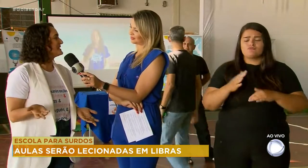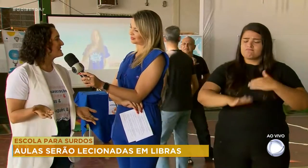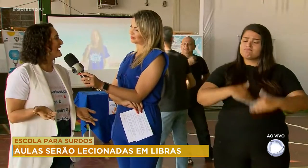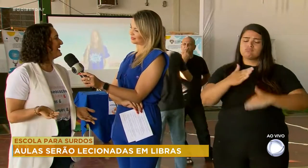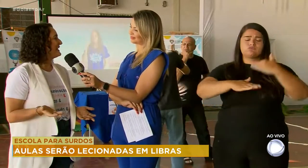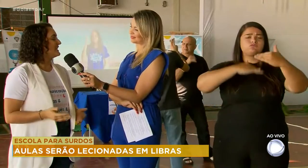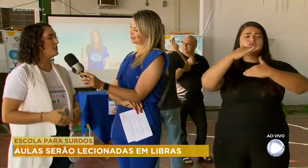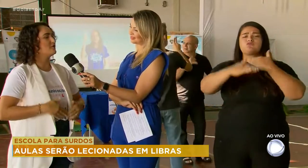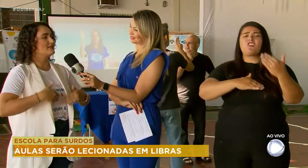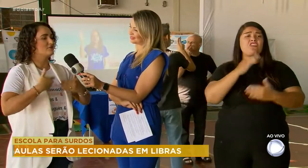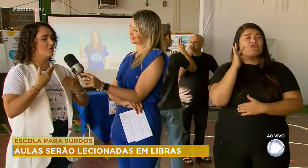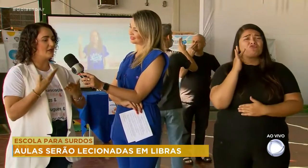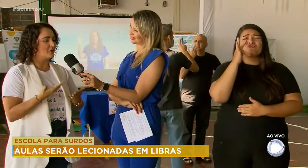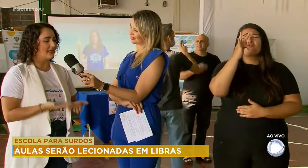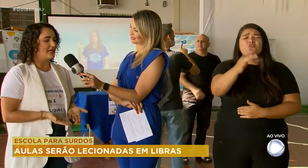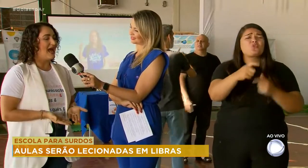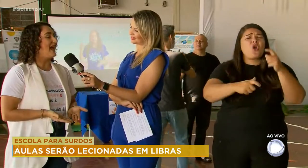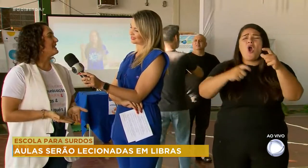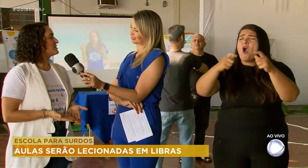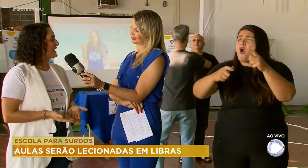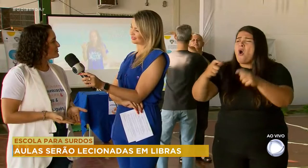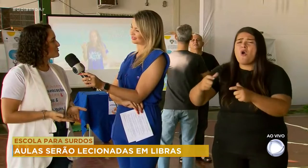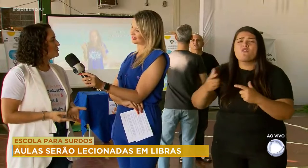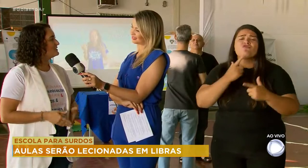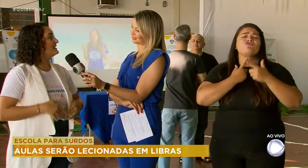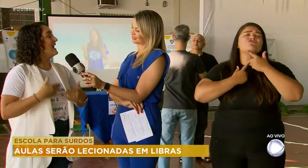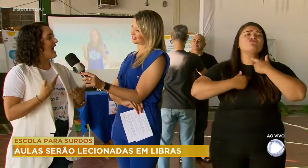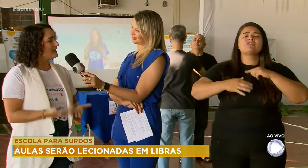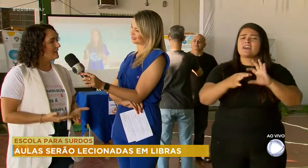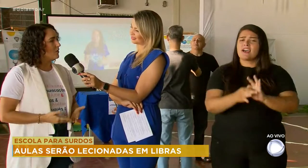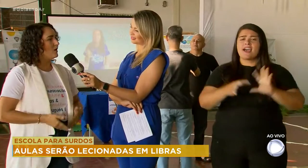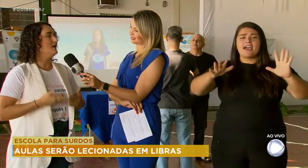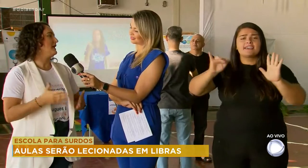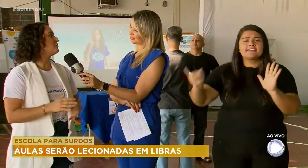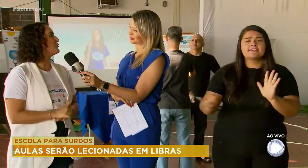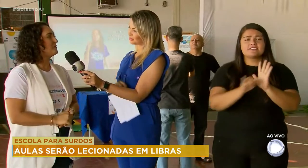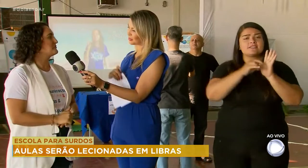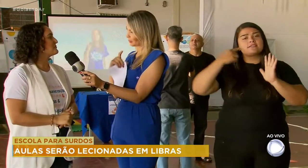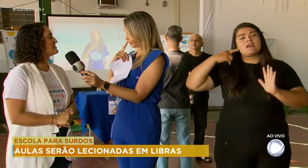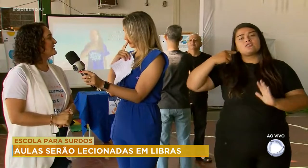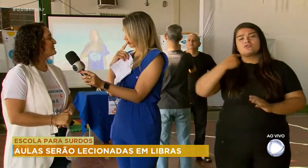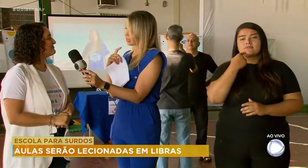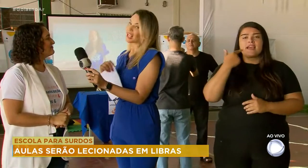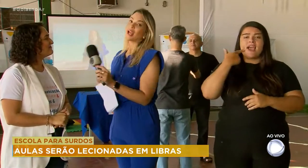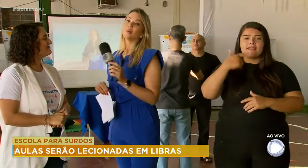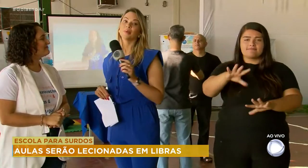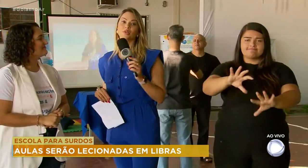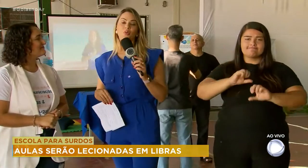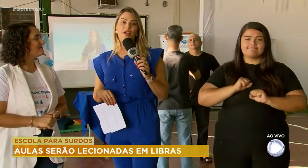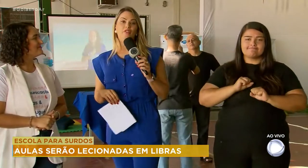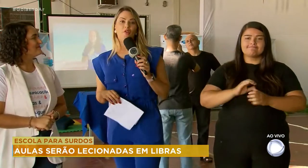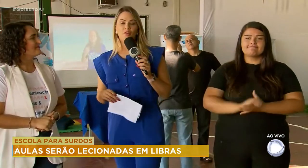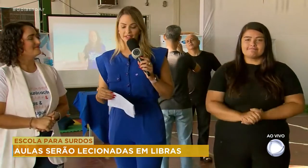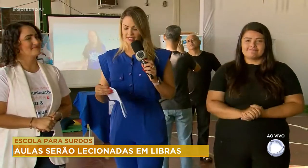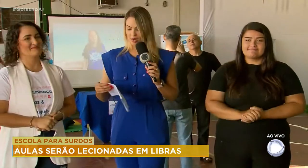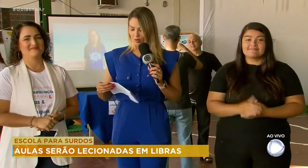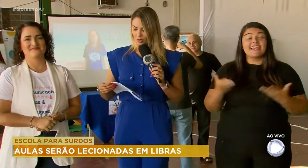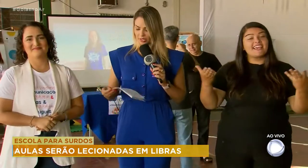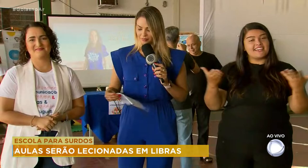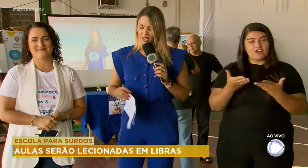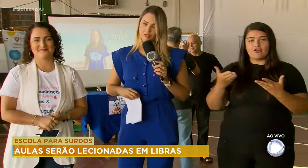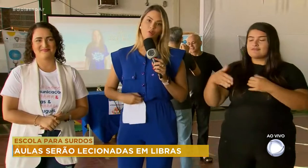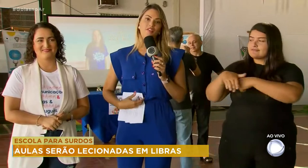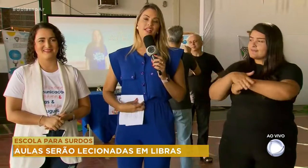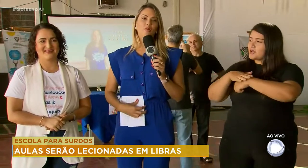chegar onde ele quiser. Então, gente vai desenvolvendo aí a identidade surda, a língua e a autonomia do sujeito. Manu, eu vou conversar